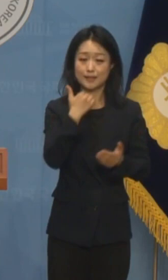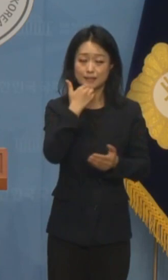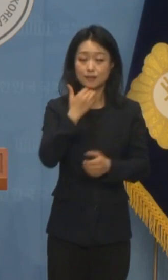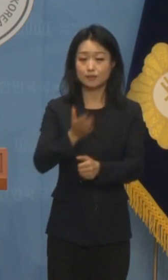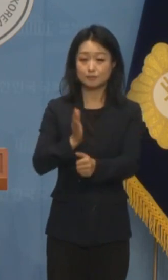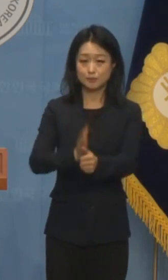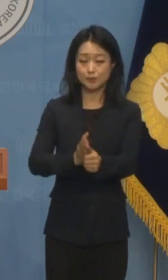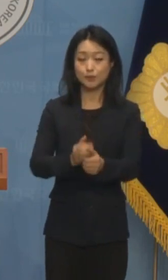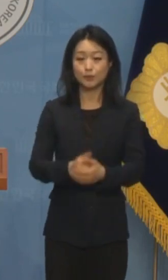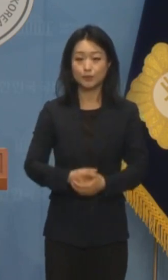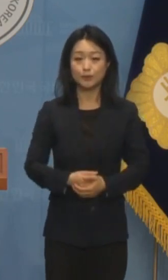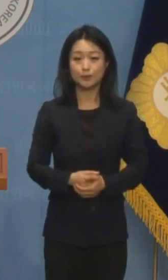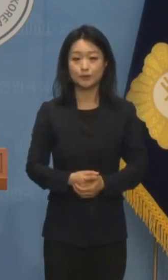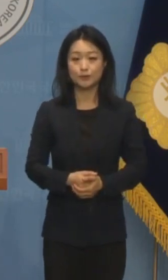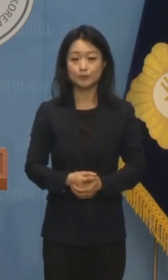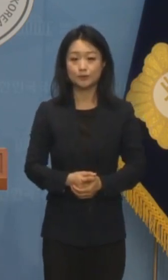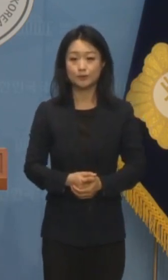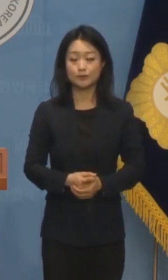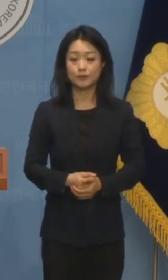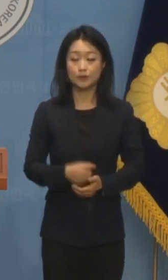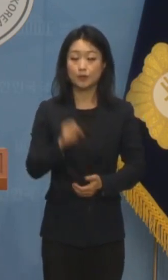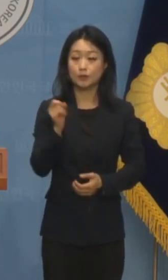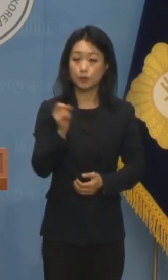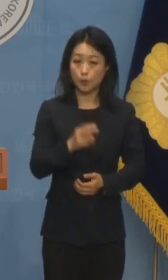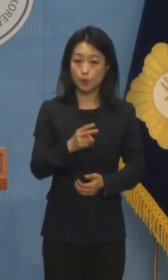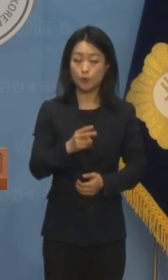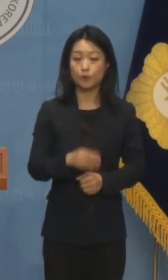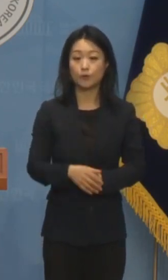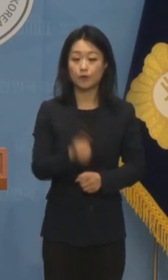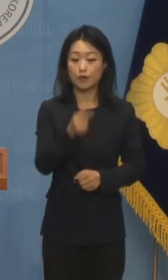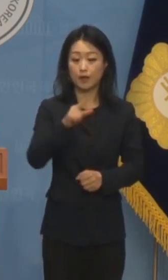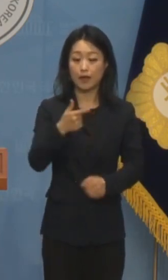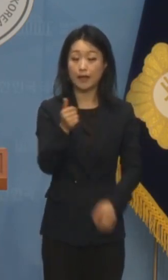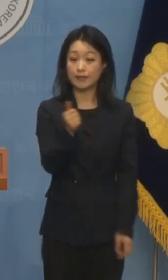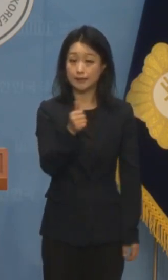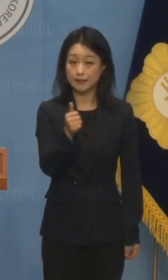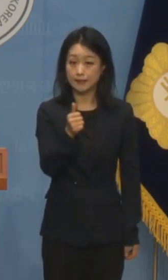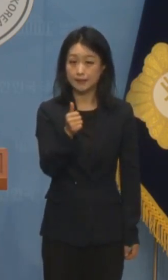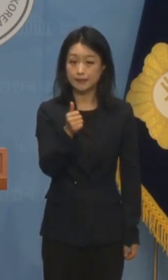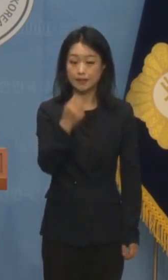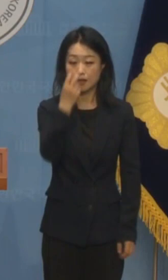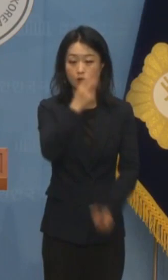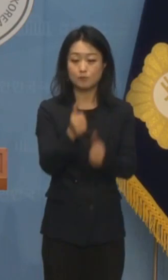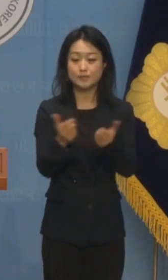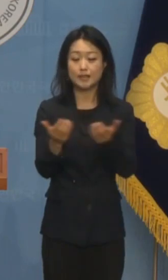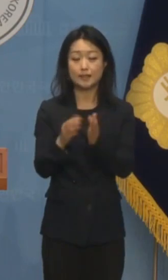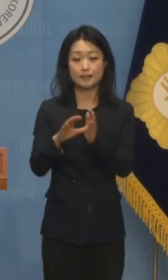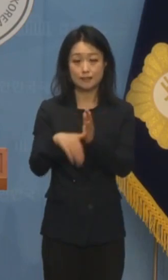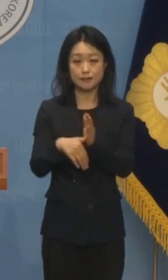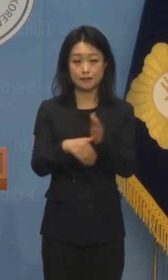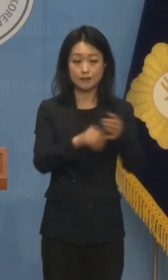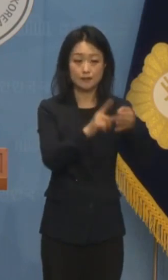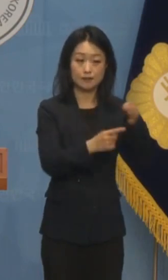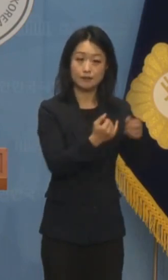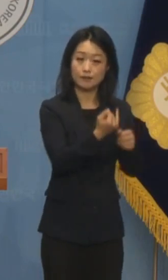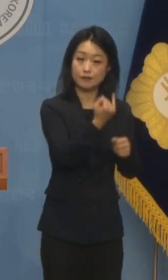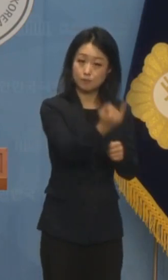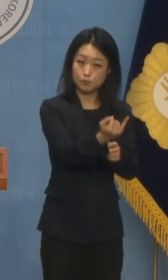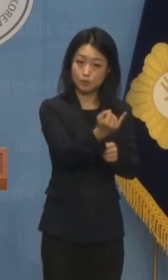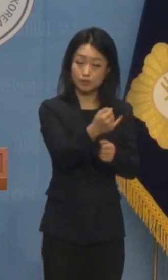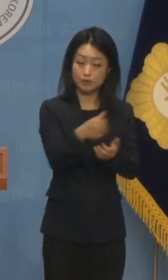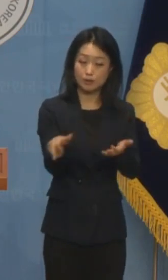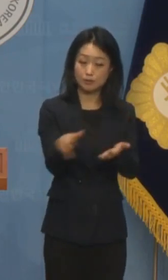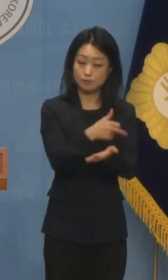할 것입니다 아울러 한동훈 후보가 검사시절 김건희 여사와 주고